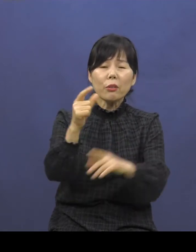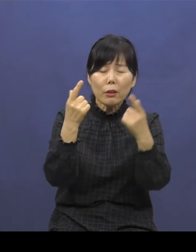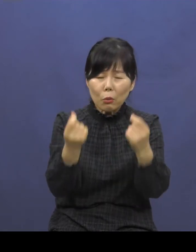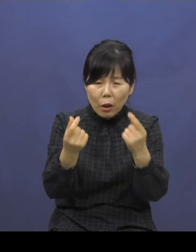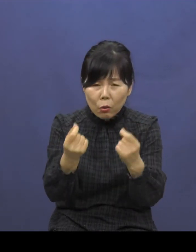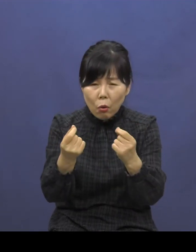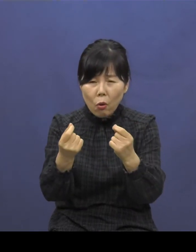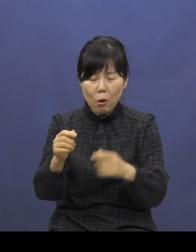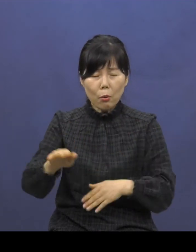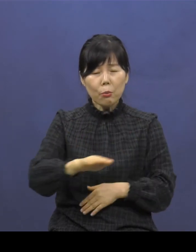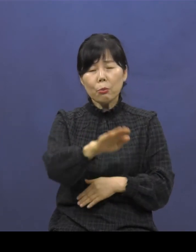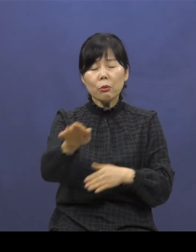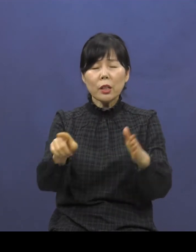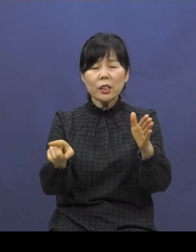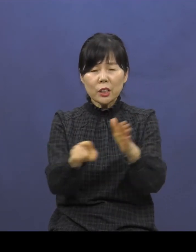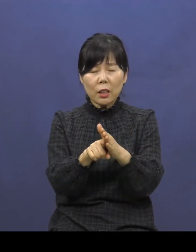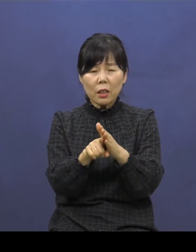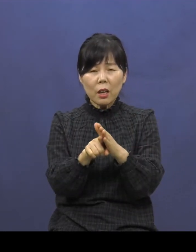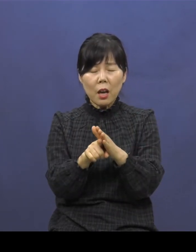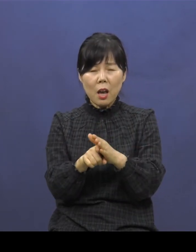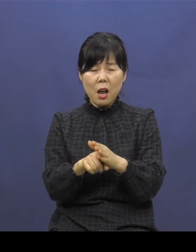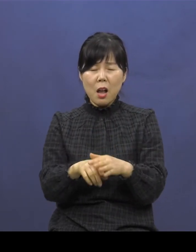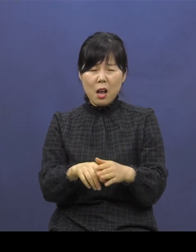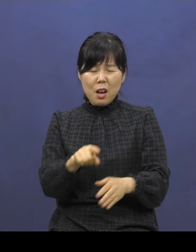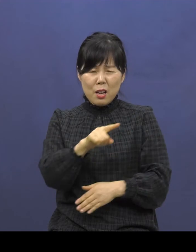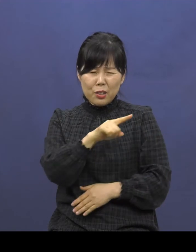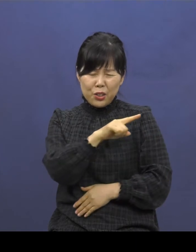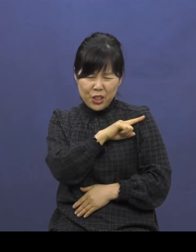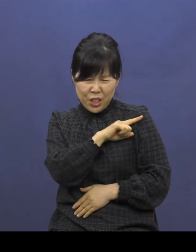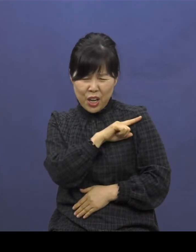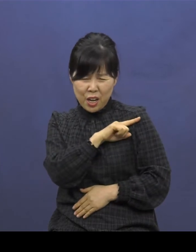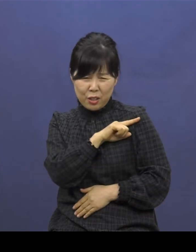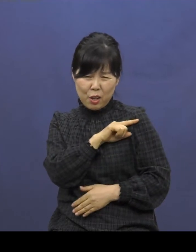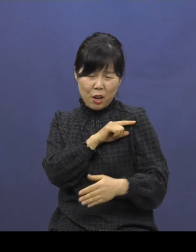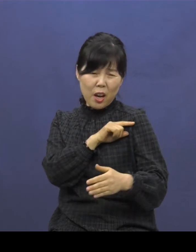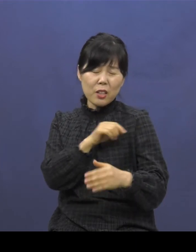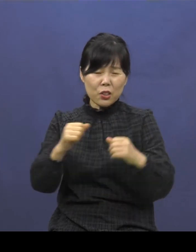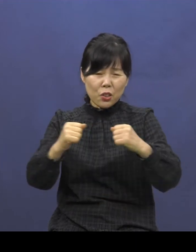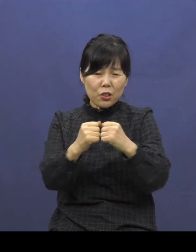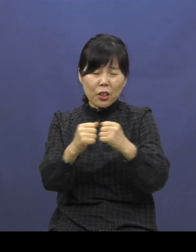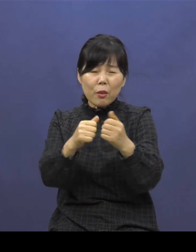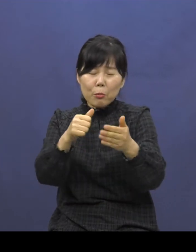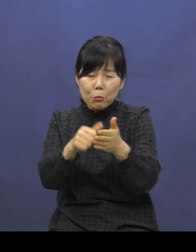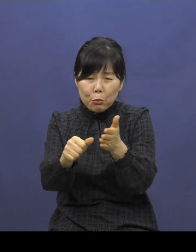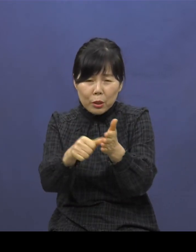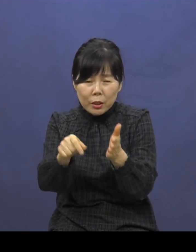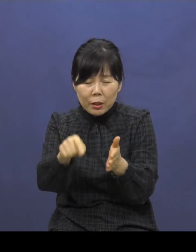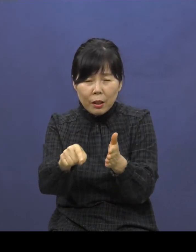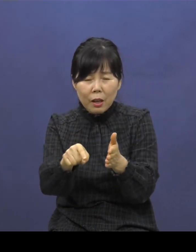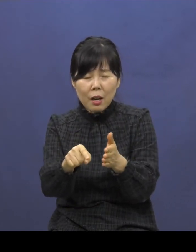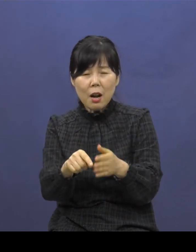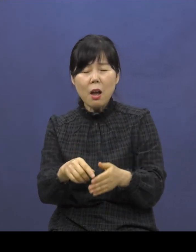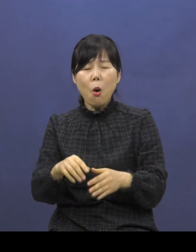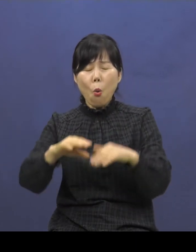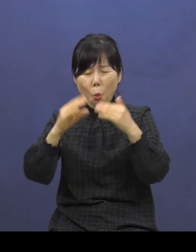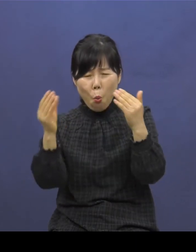동시에 우리 신앙이 갖고 있는 이 최대 무기를 그야말로 고물로 만들어버리는 거기 때문에 그래요.